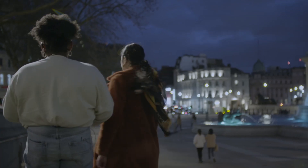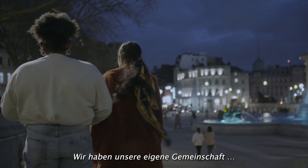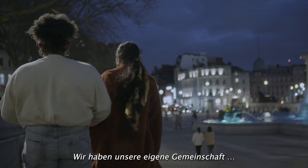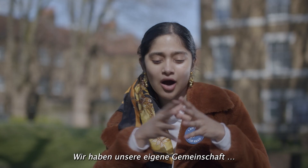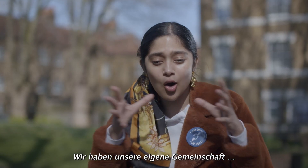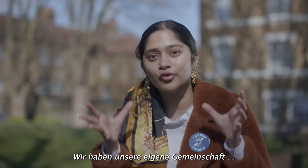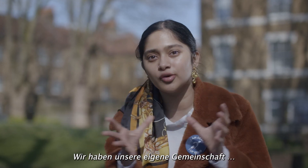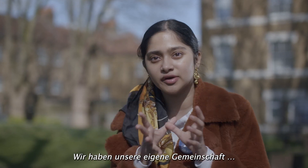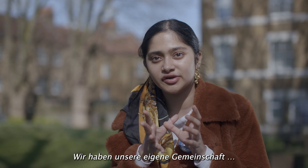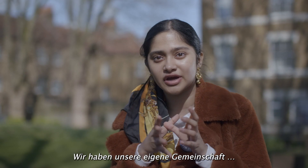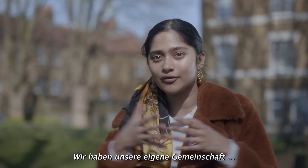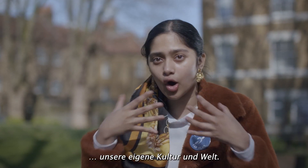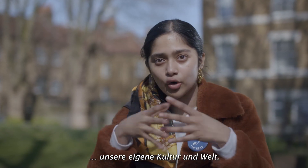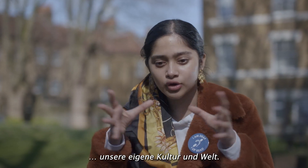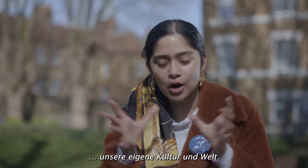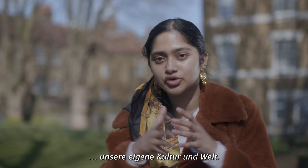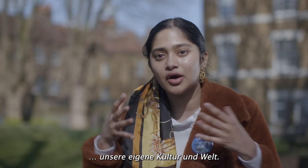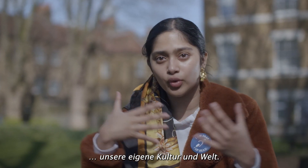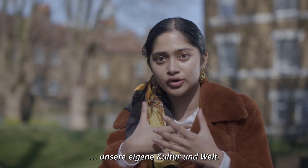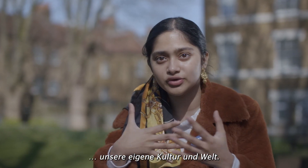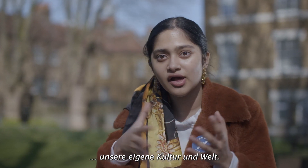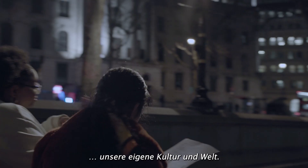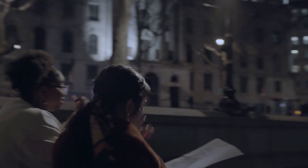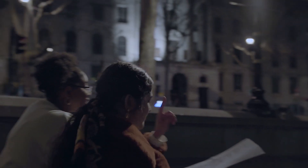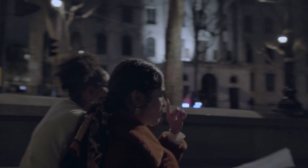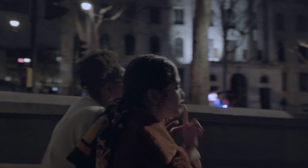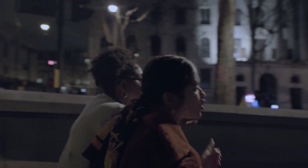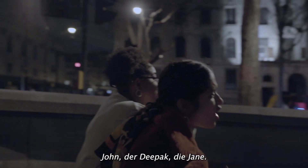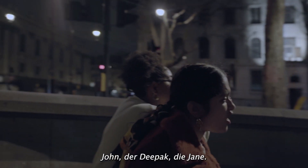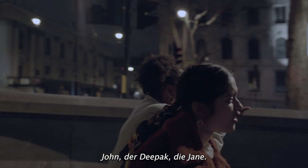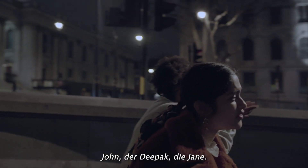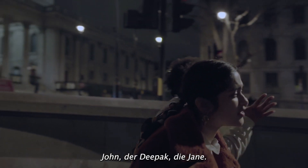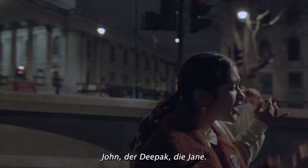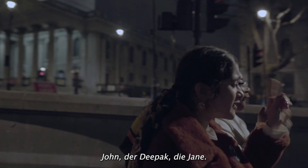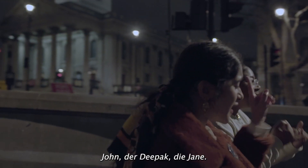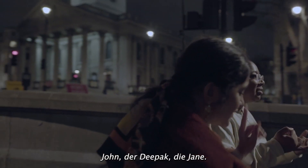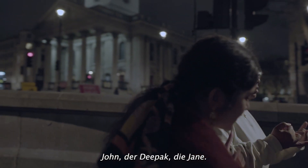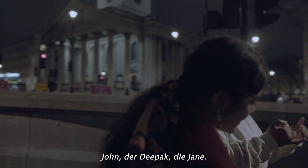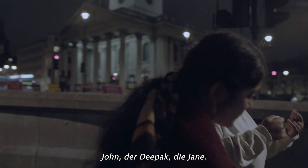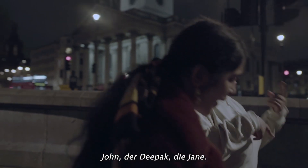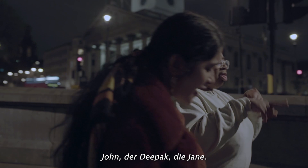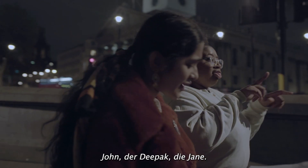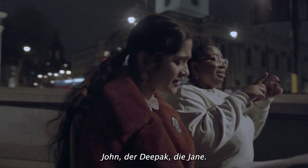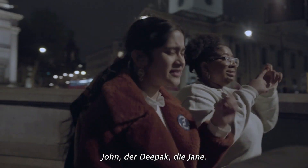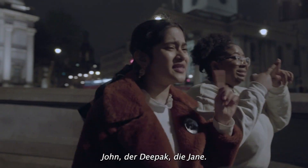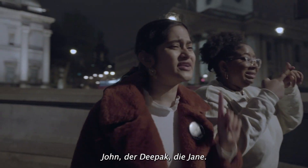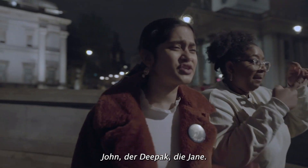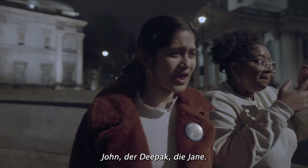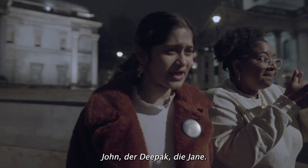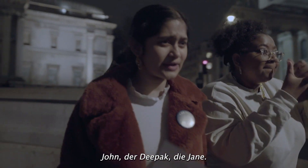We have our own community, our own culture and world. John, there's Deepak, there's Jane.